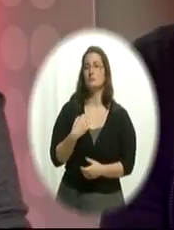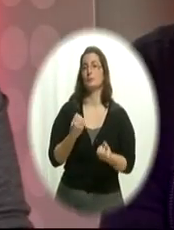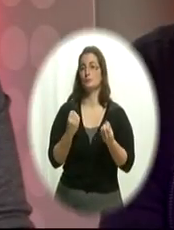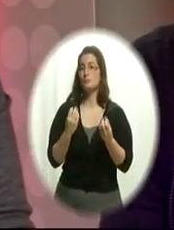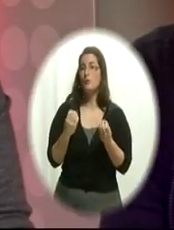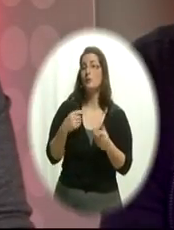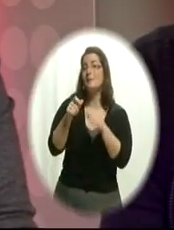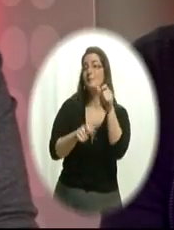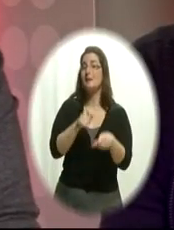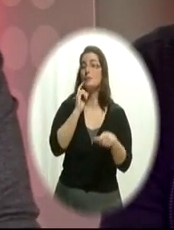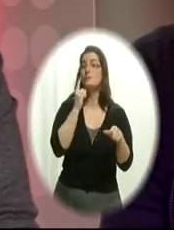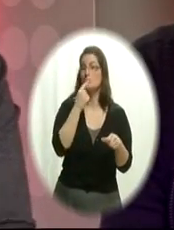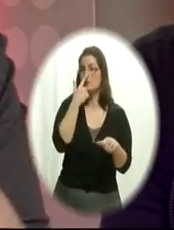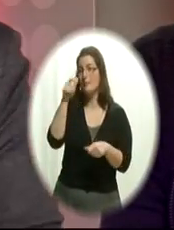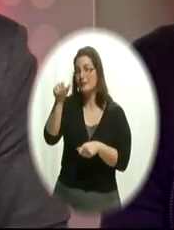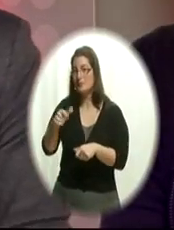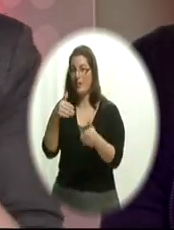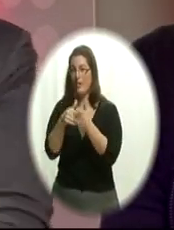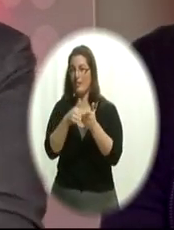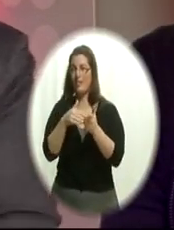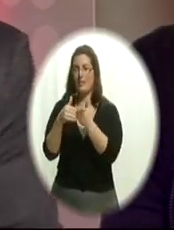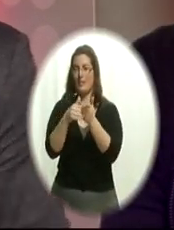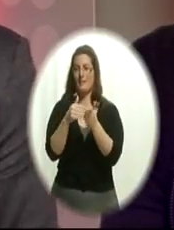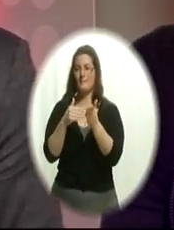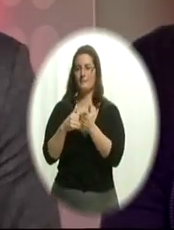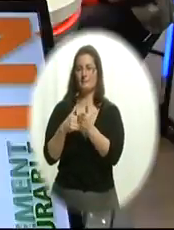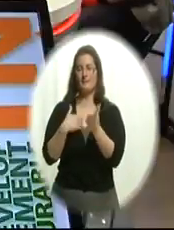personnes sourdes, qu'on entend souvent. Parce qu'il peut y avoir la visio-interprétation.